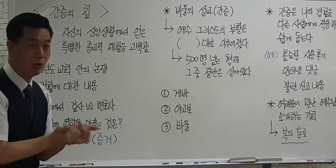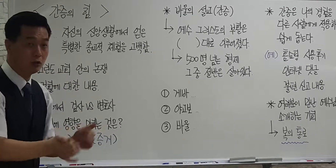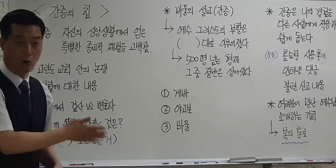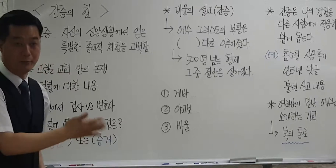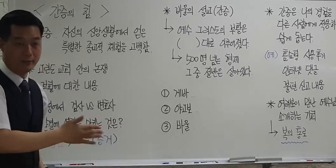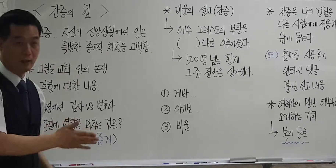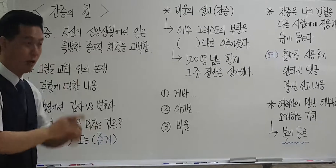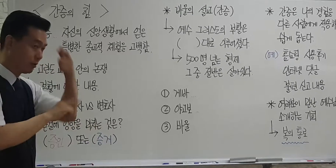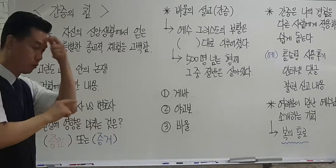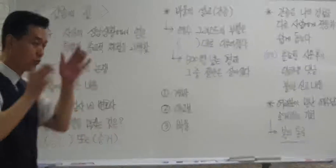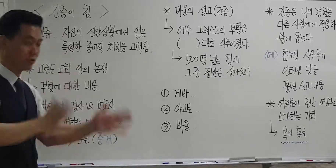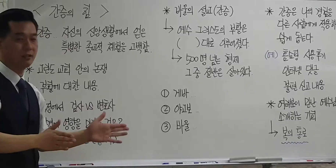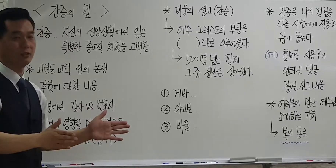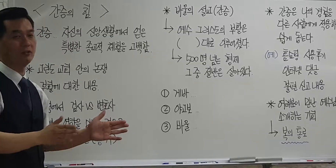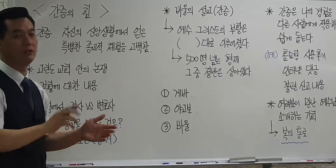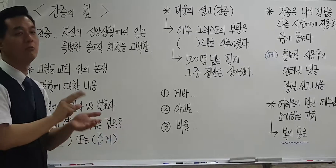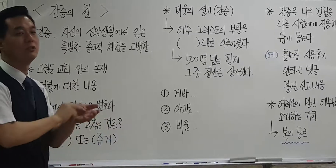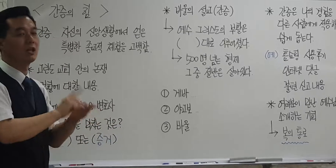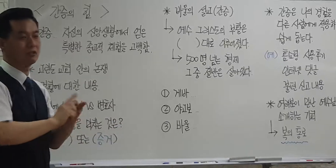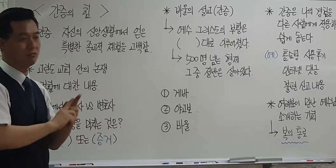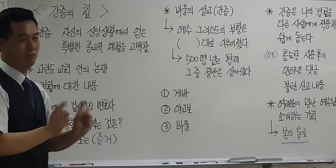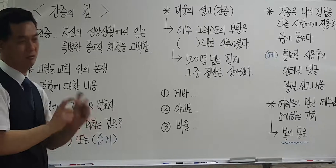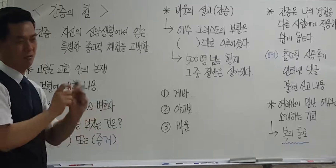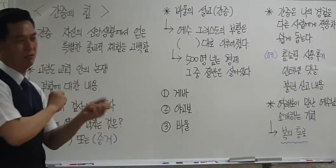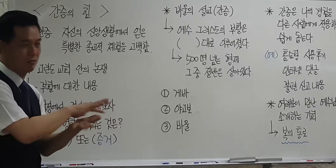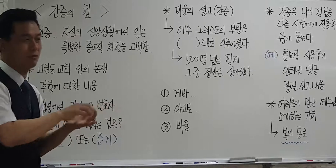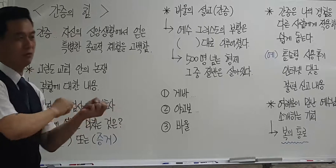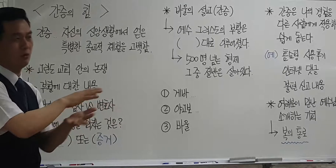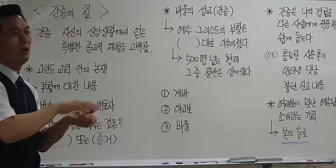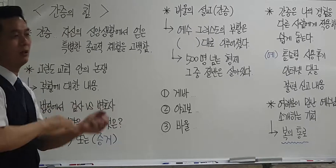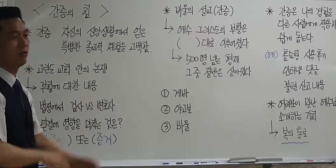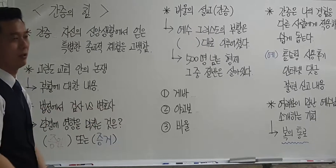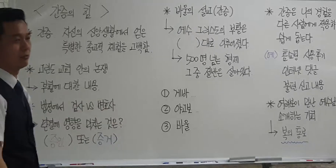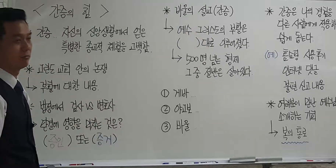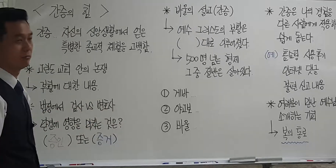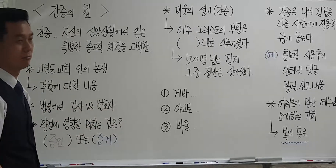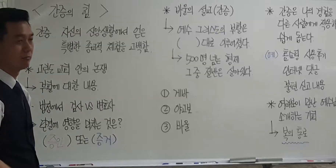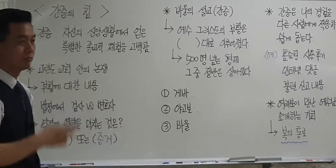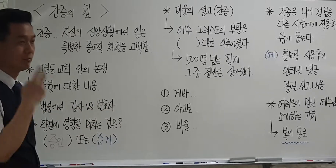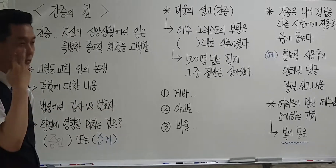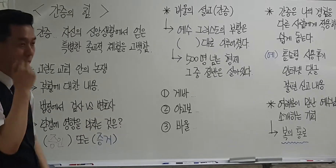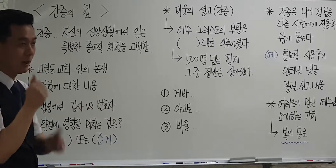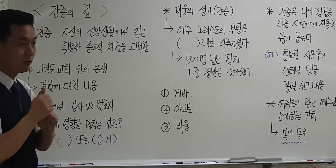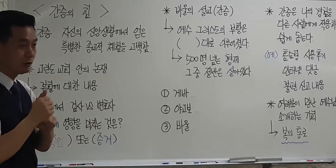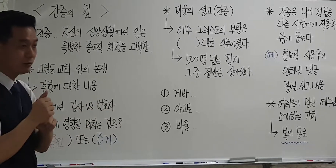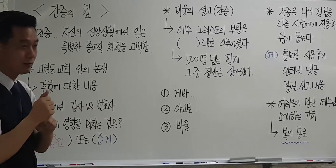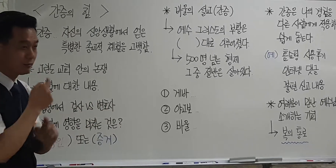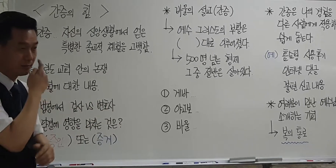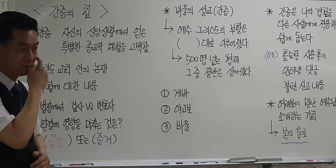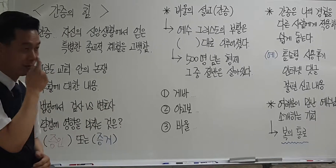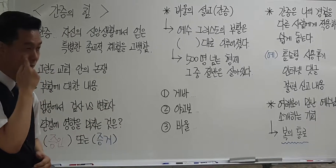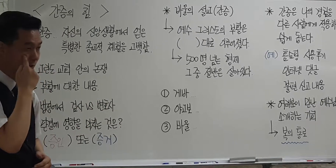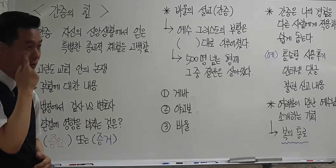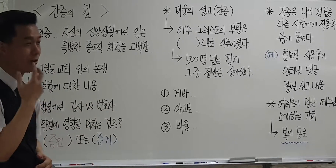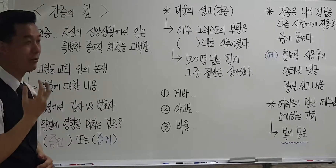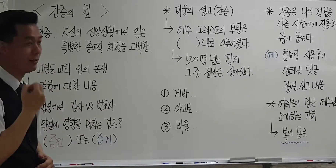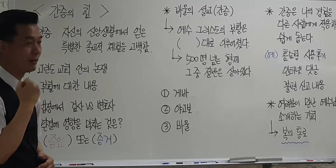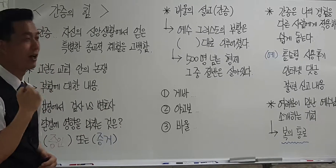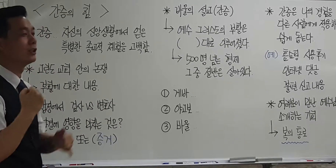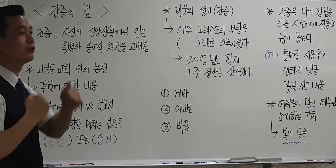본인들은 없으니까 성도들 사이에서는 이 문제 가지고 소란한 거예요. 바울은 증거를 가지고